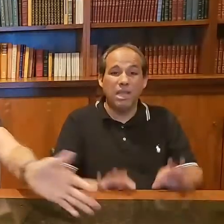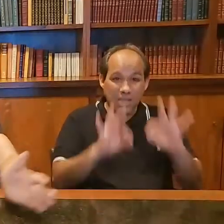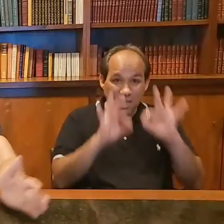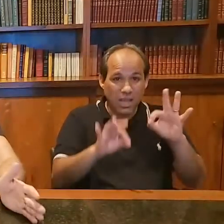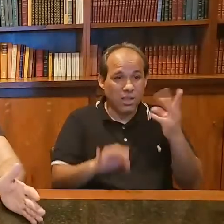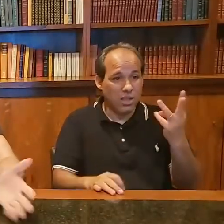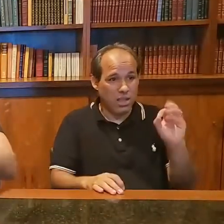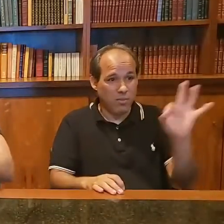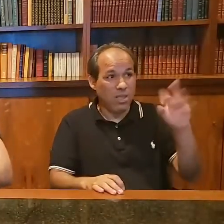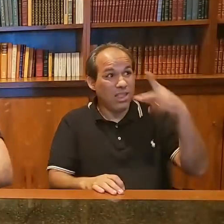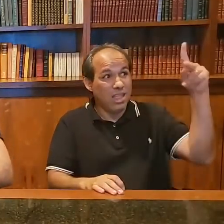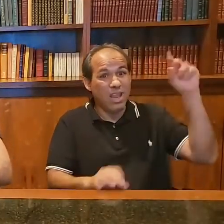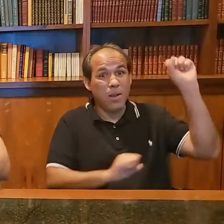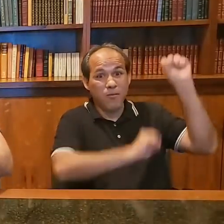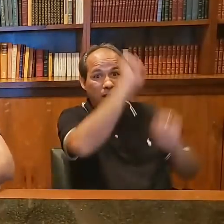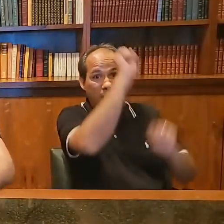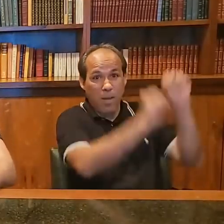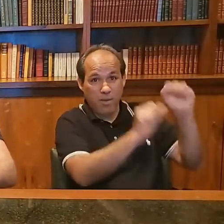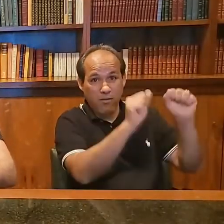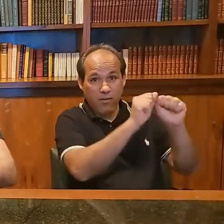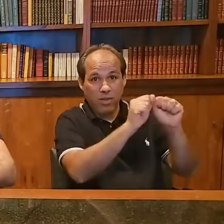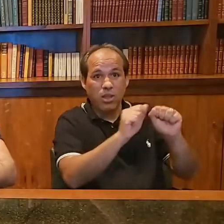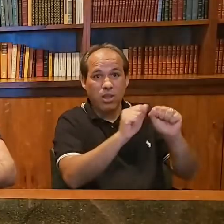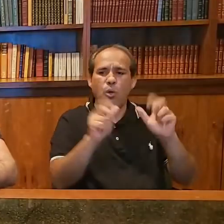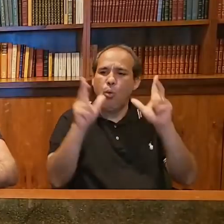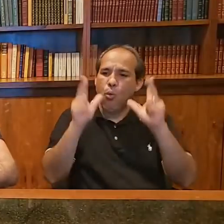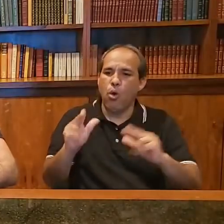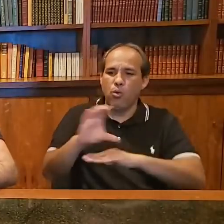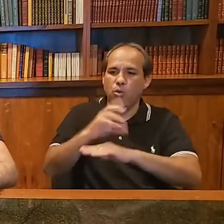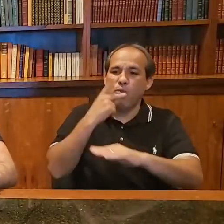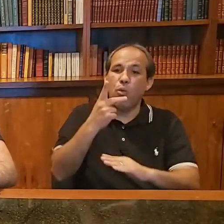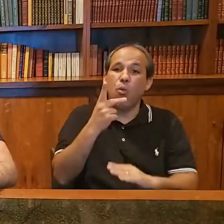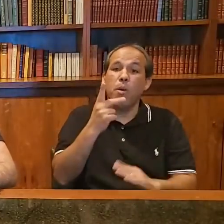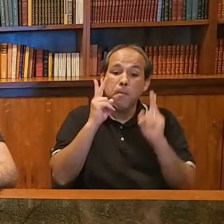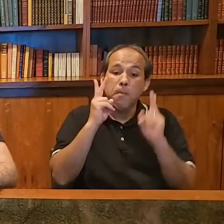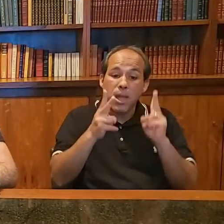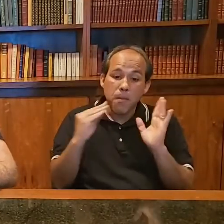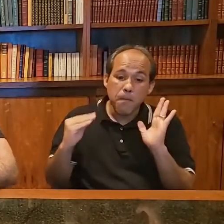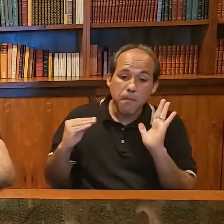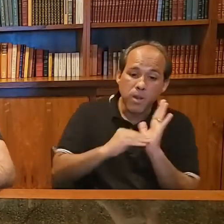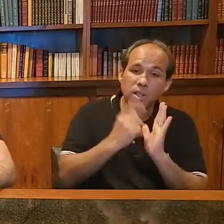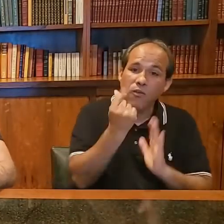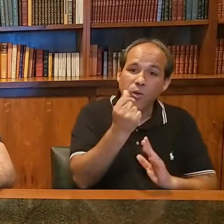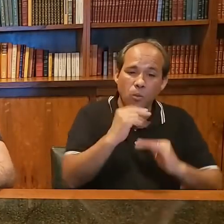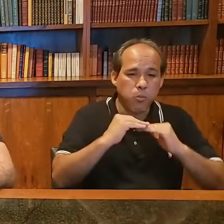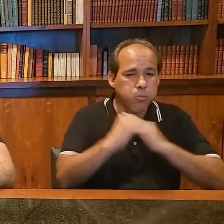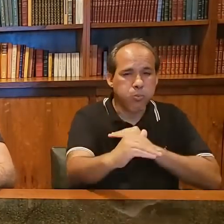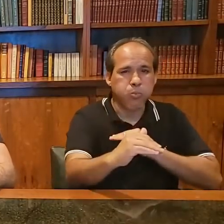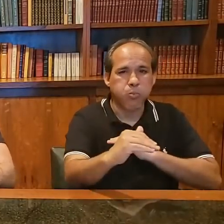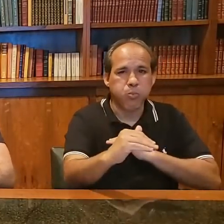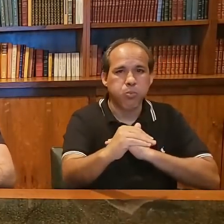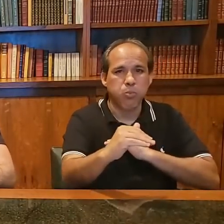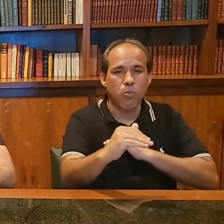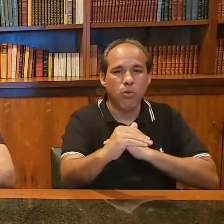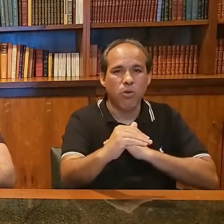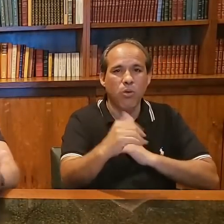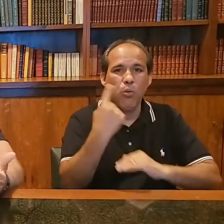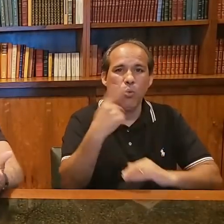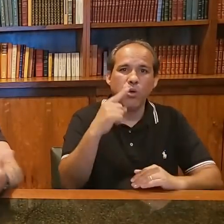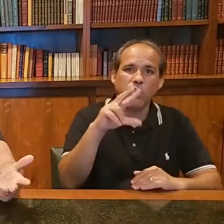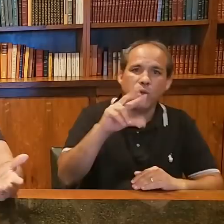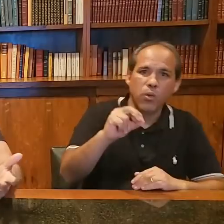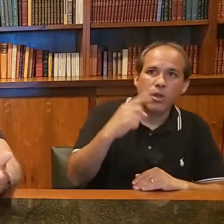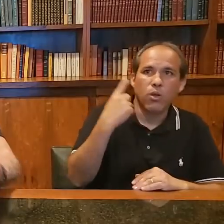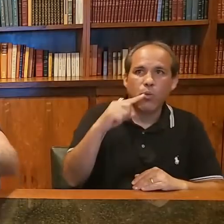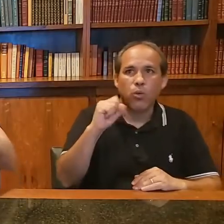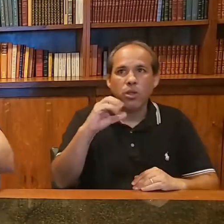do preço da refinaria ou, como diz a Constituição, um valor fixo. 1,50, 1,20, 80 centavos, sei lá o que